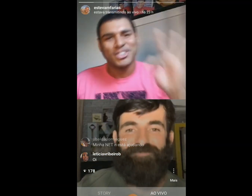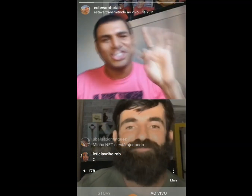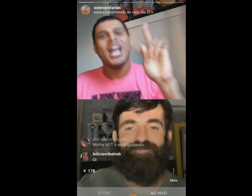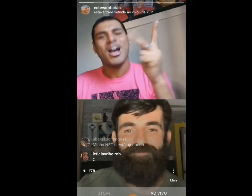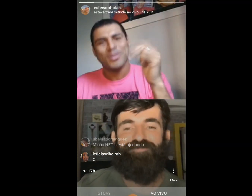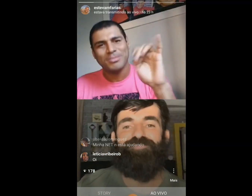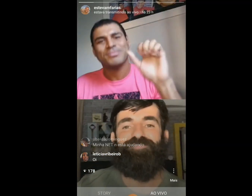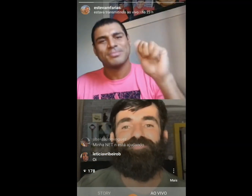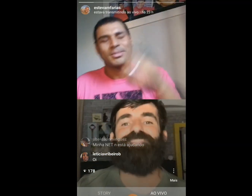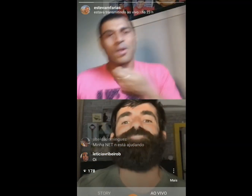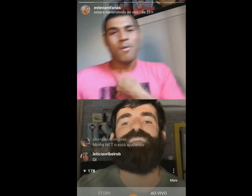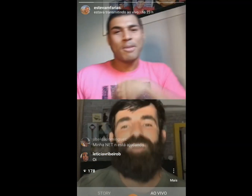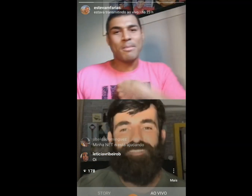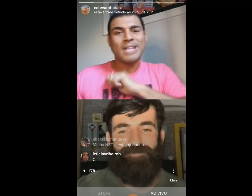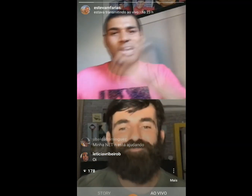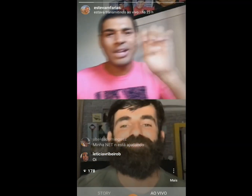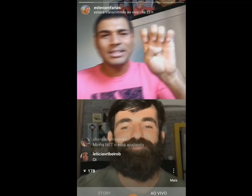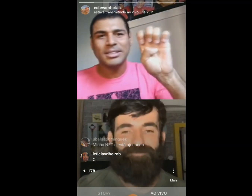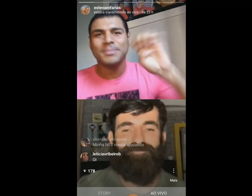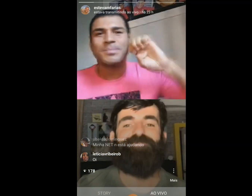Tiago. O meu sinal é assim.